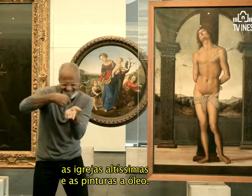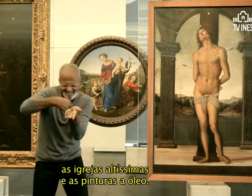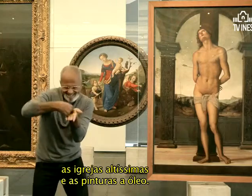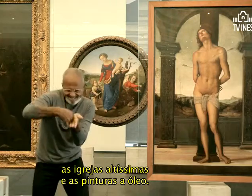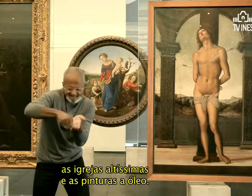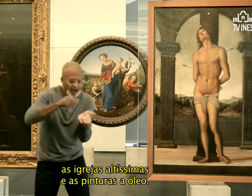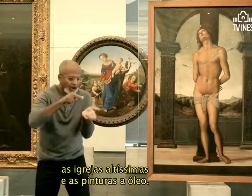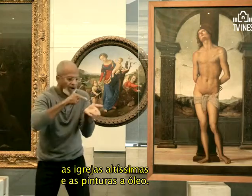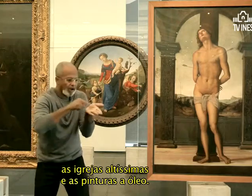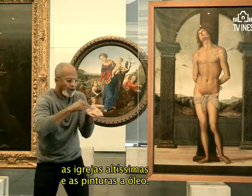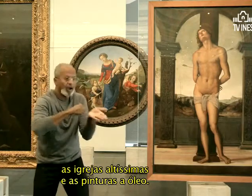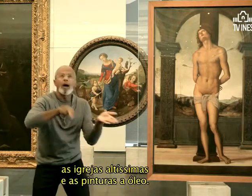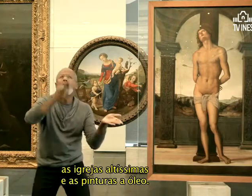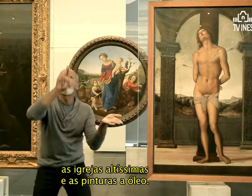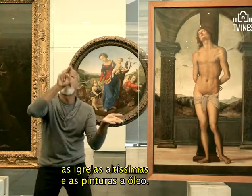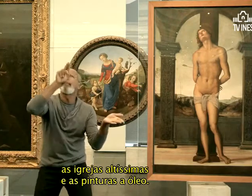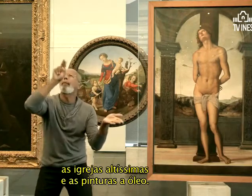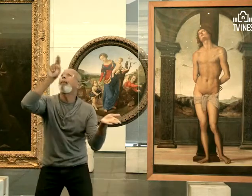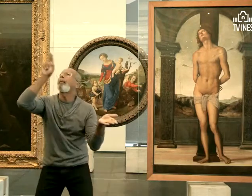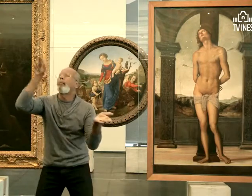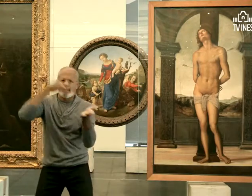e as pinturas a óleo.